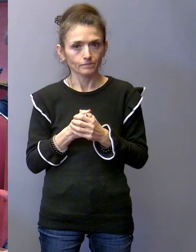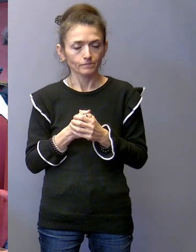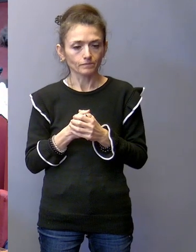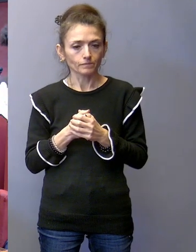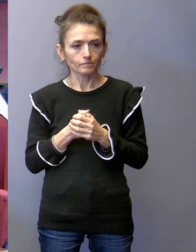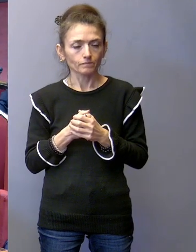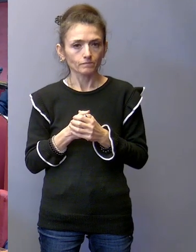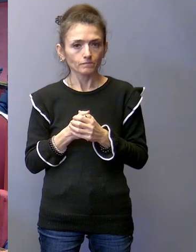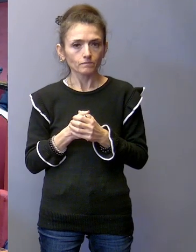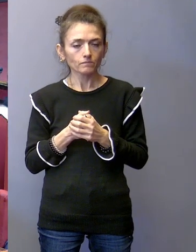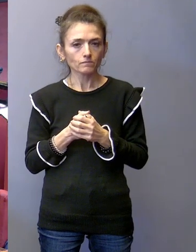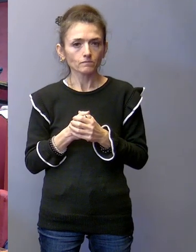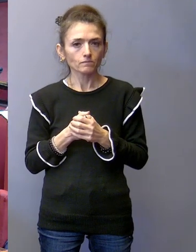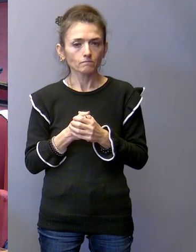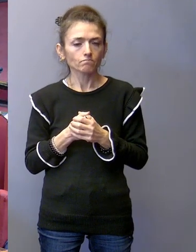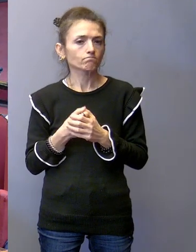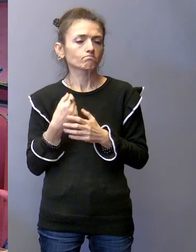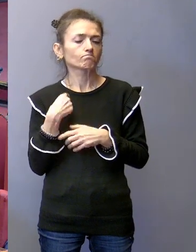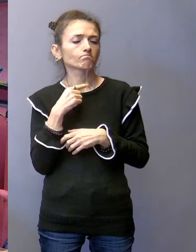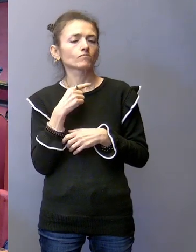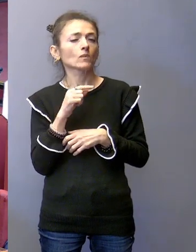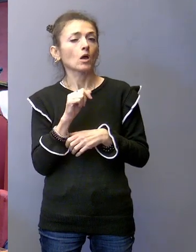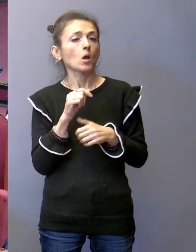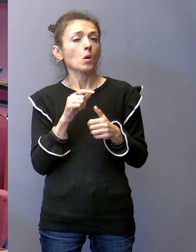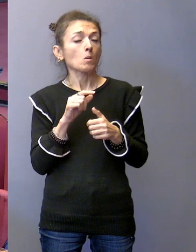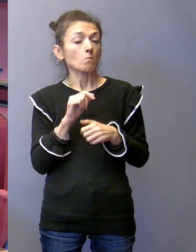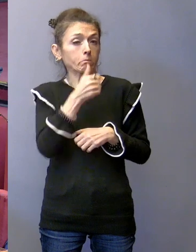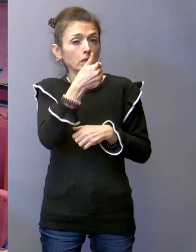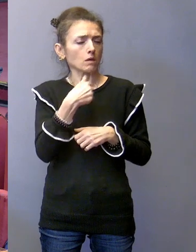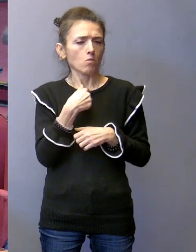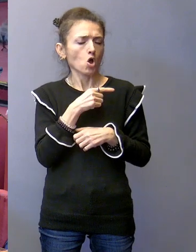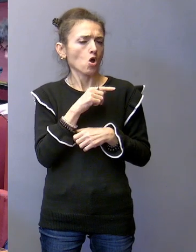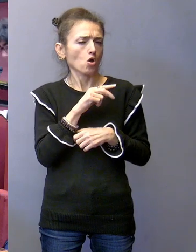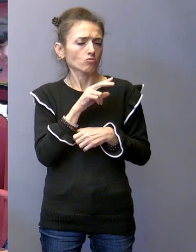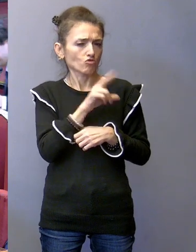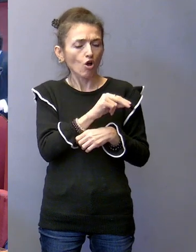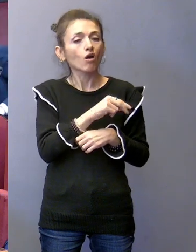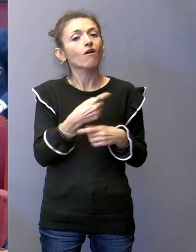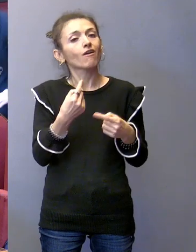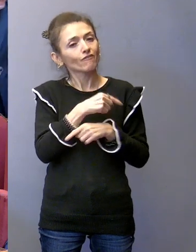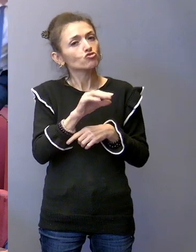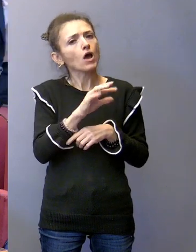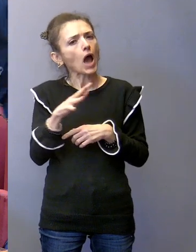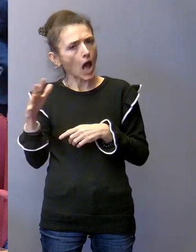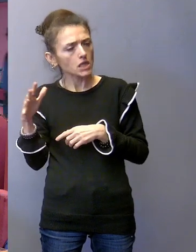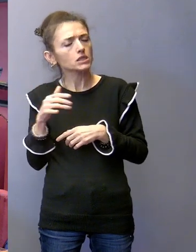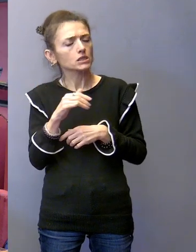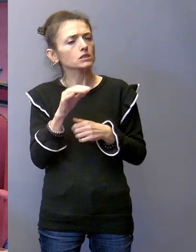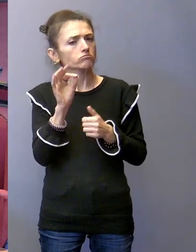Allora no sul primo e invece accolgo tutte le restanti sugli altri quindi